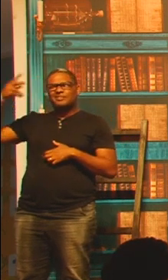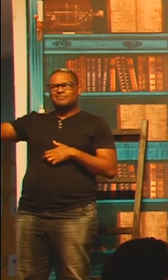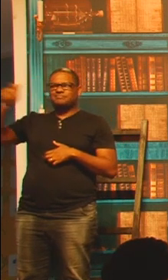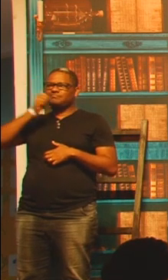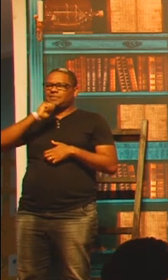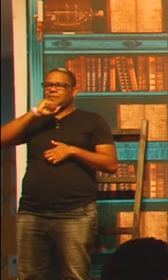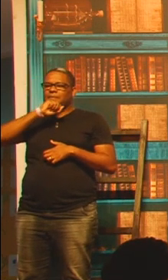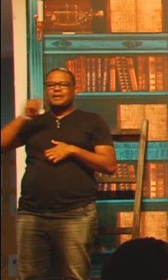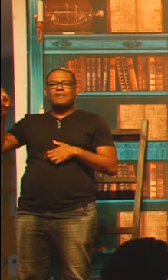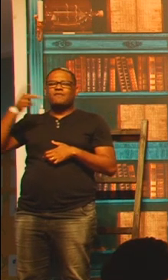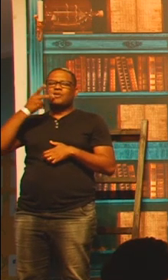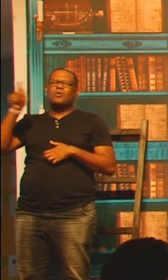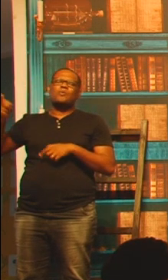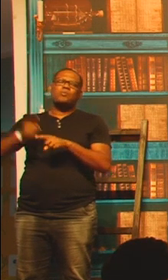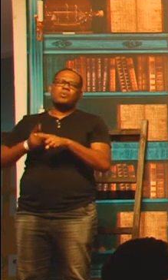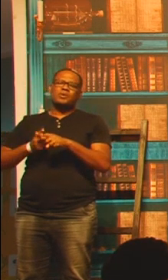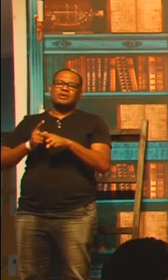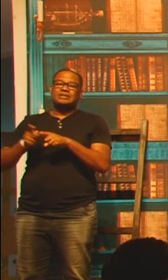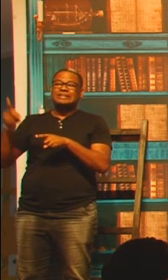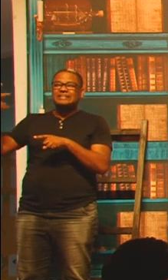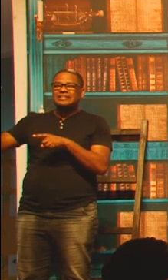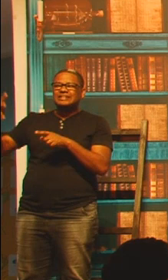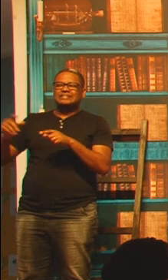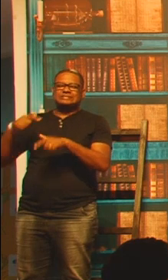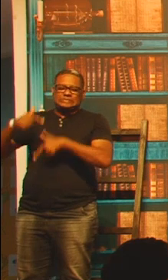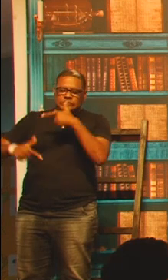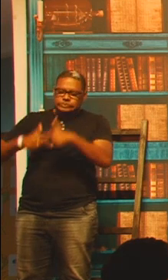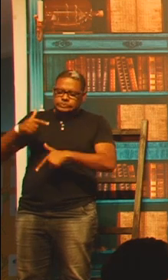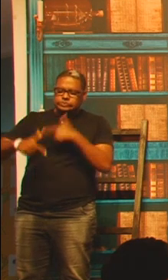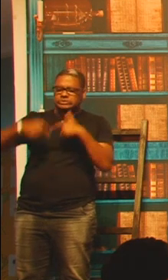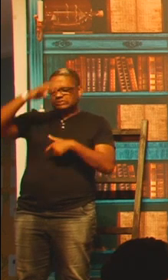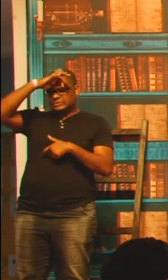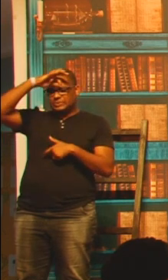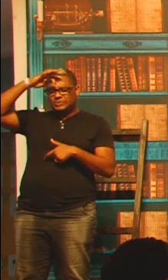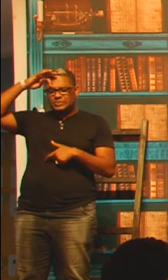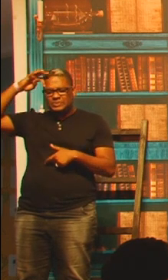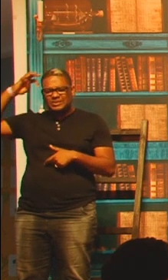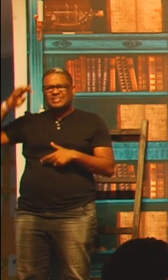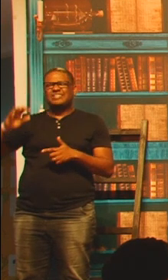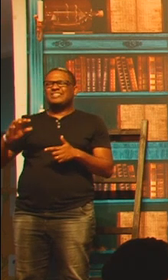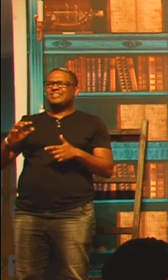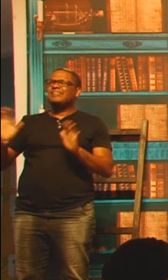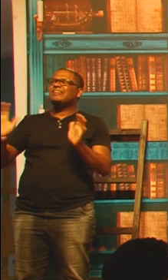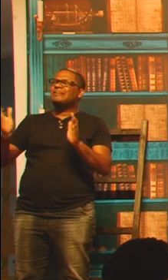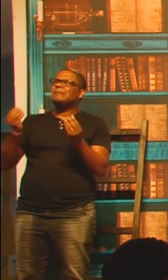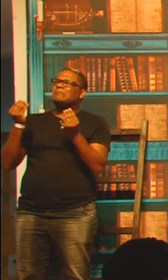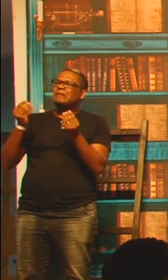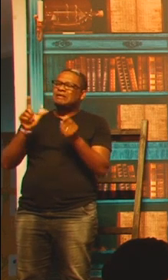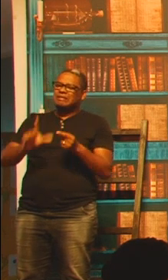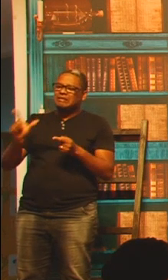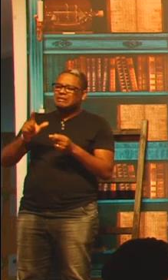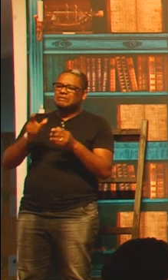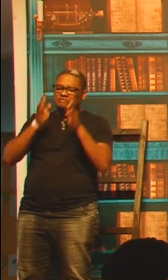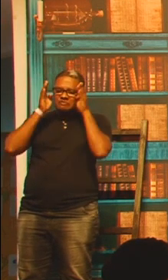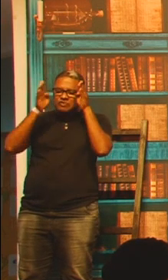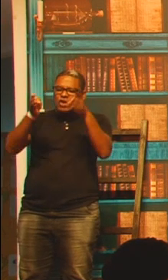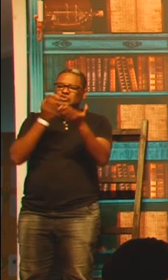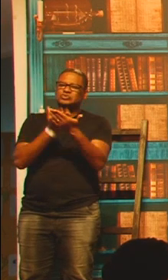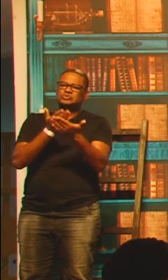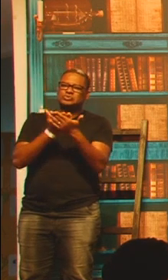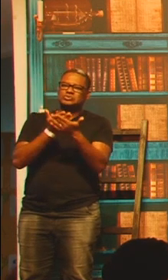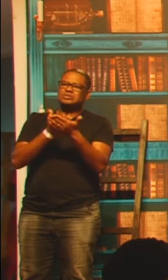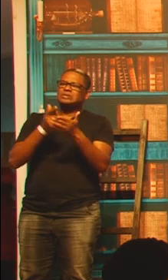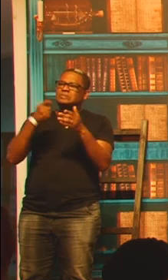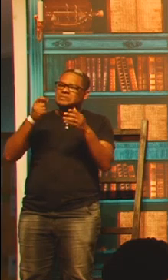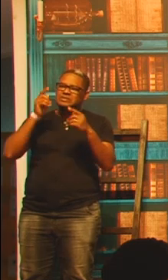falou aquilo porque, como eles tinham uma vida muito dura, eu acho que pensava assim: ah, não perca tempo com isso, foque no estudo, você tem